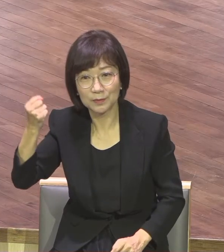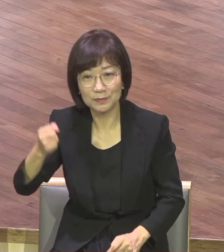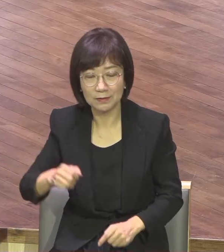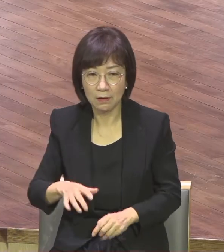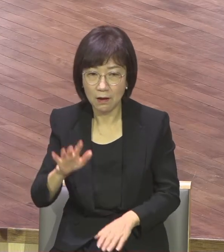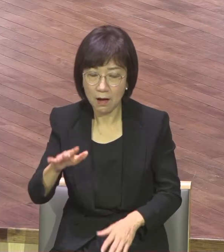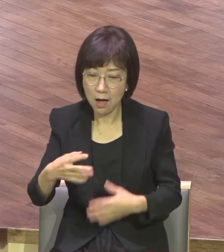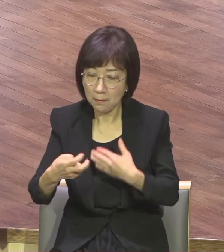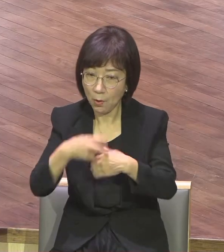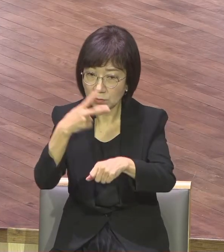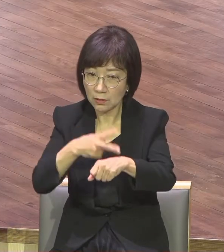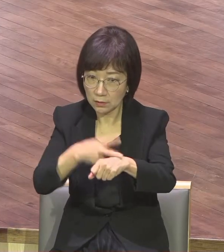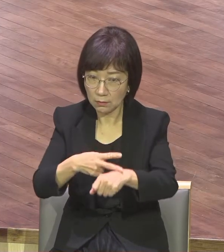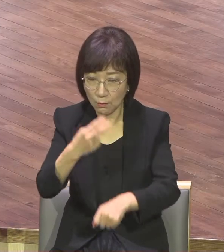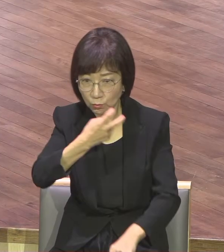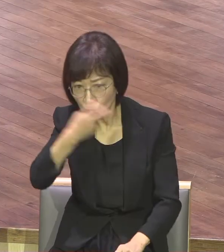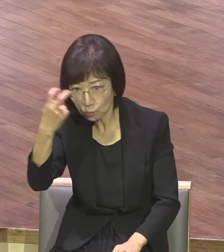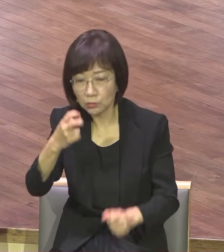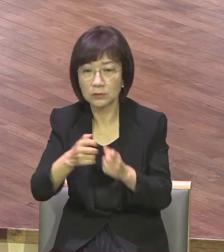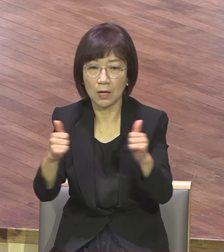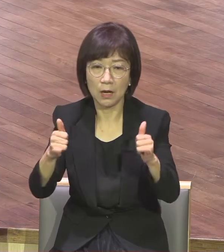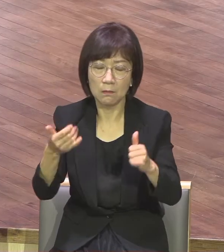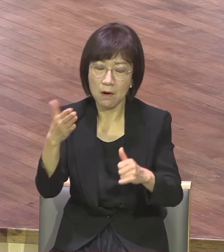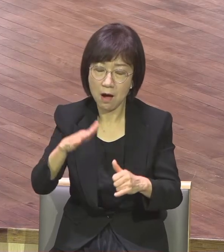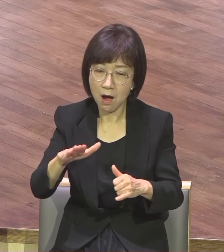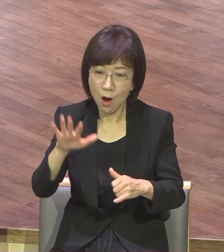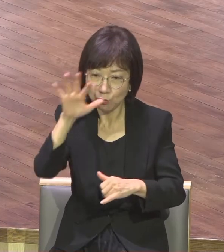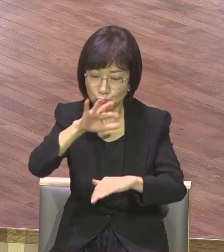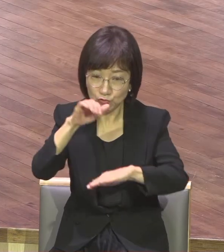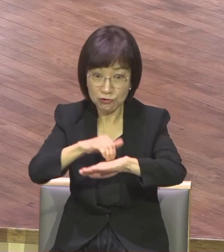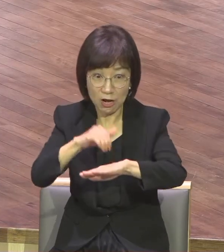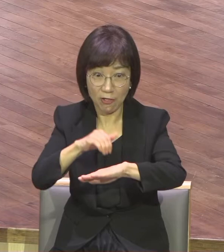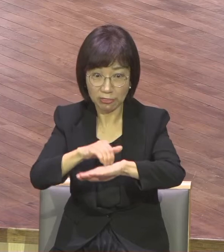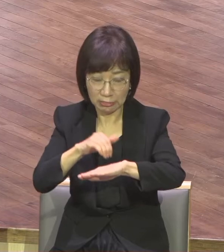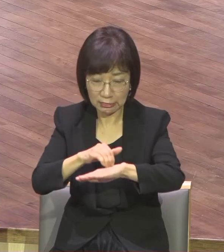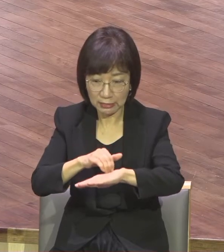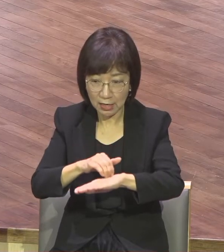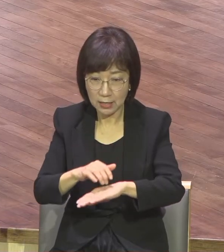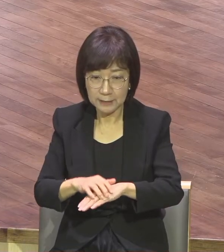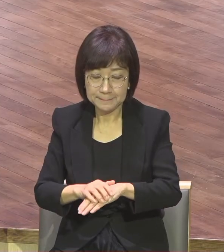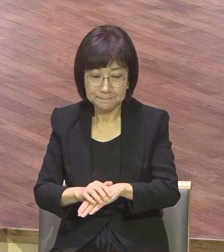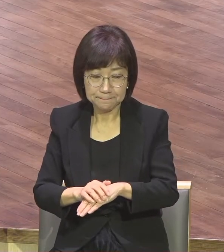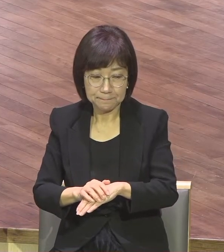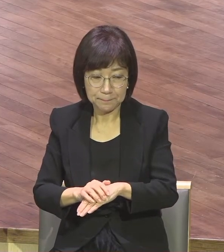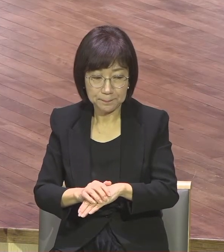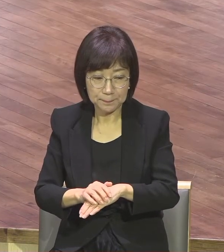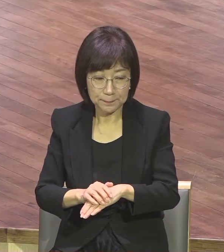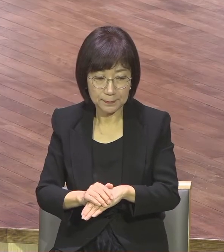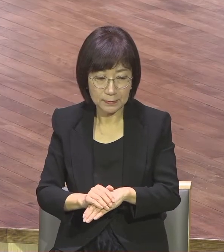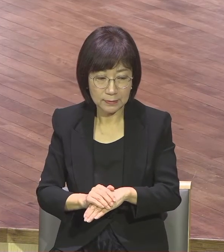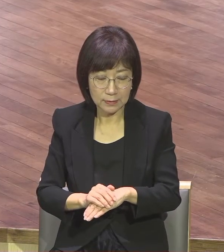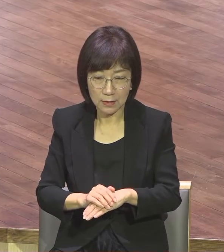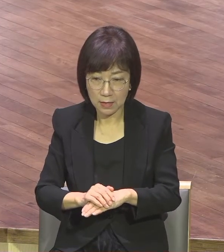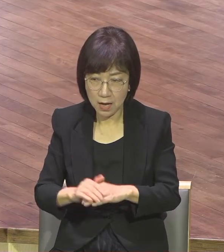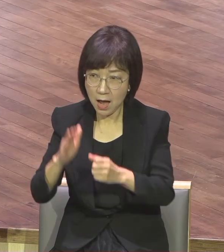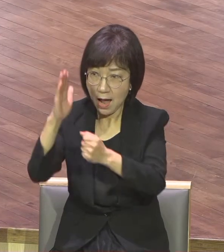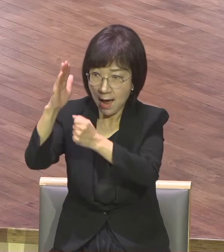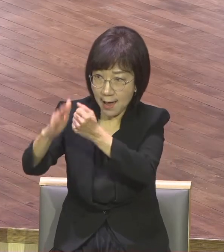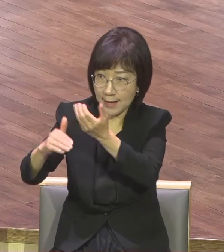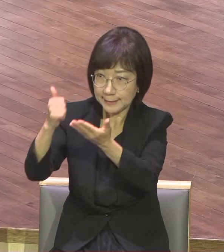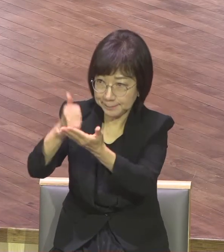엘리트들 말이요, 세워가지고. 이분들이 또 확실히 훈련을 받았어요. 우리 조현대 선교사님 밑에서 훈련을 제대로 받아가지고 하나님